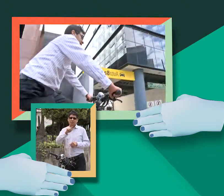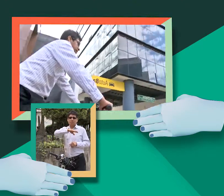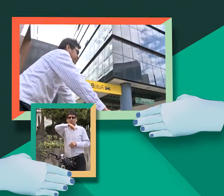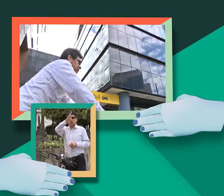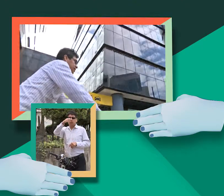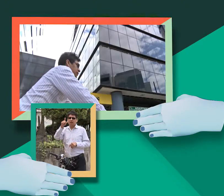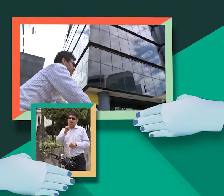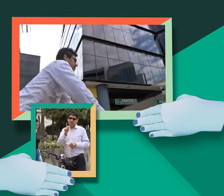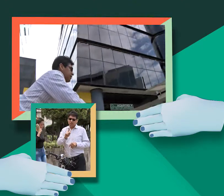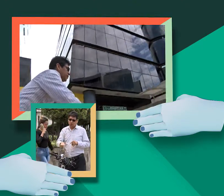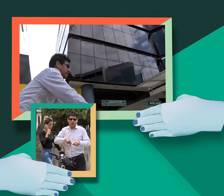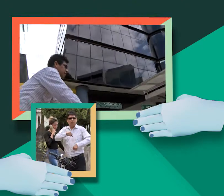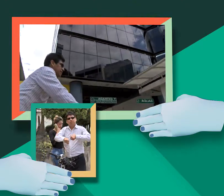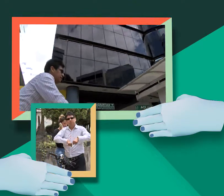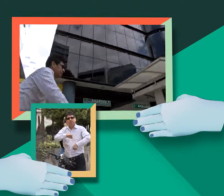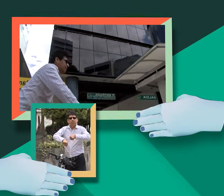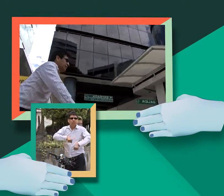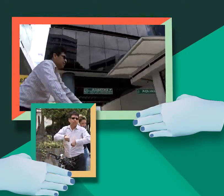poco eso